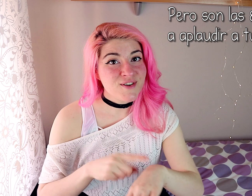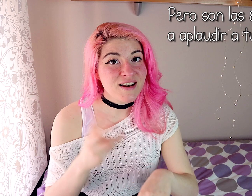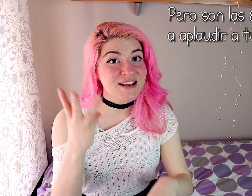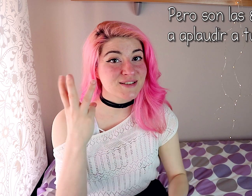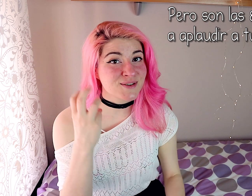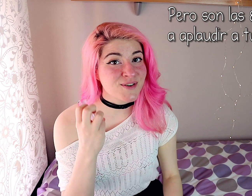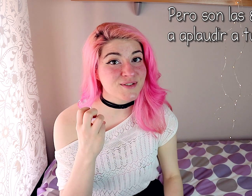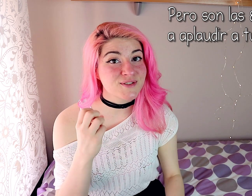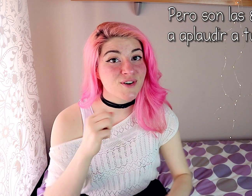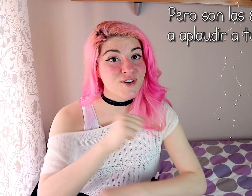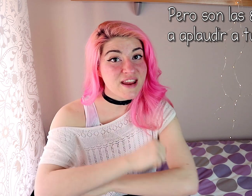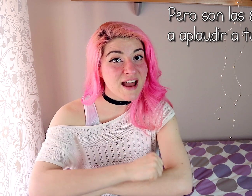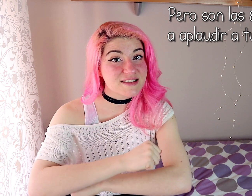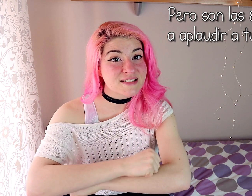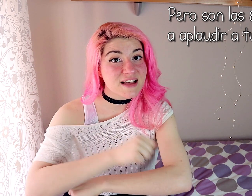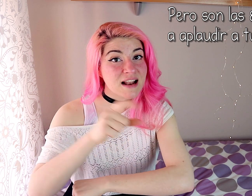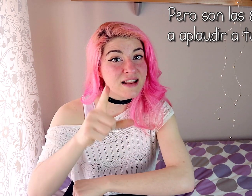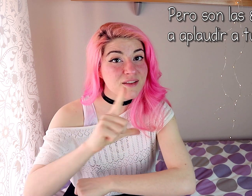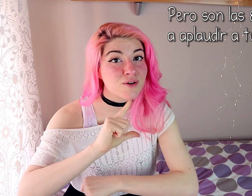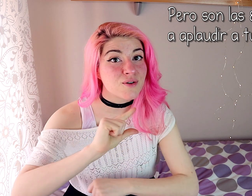las ocho y ha salido.